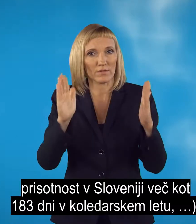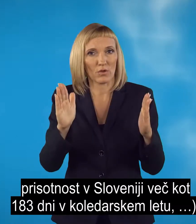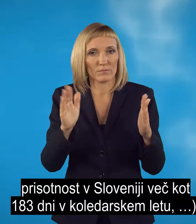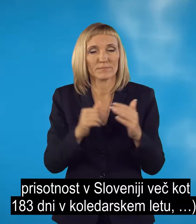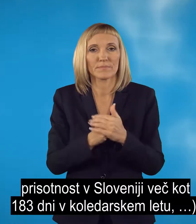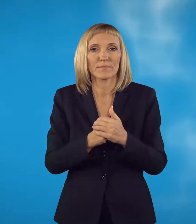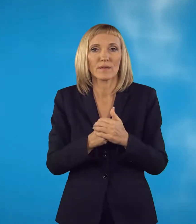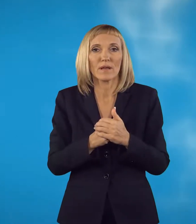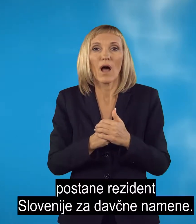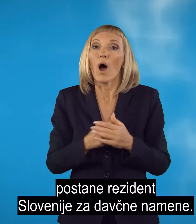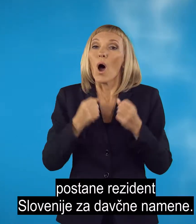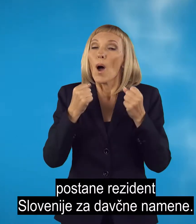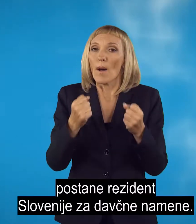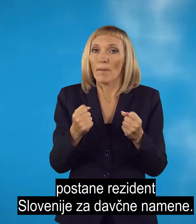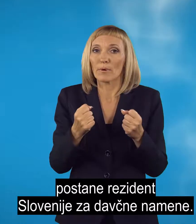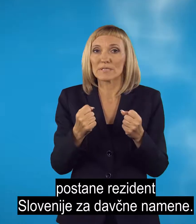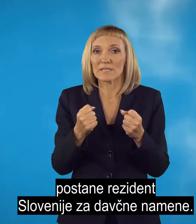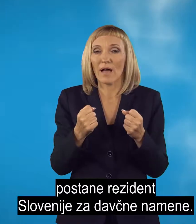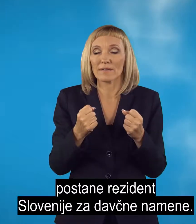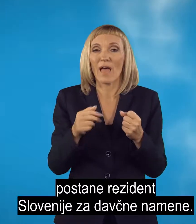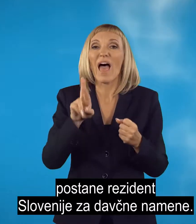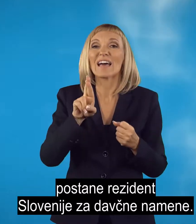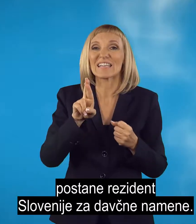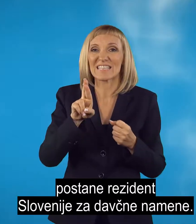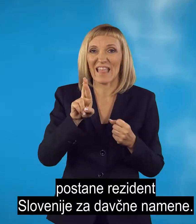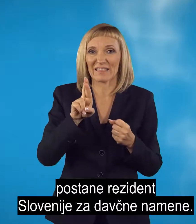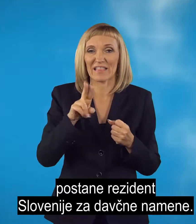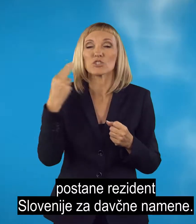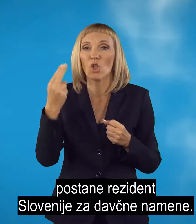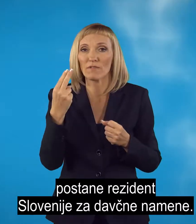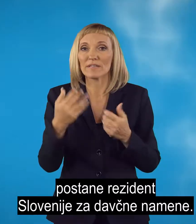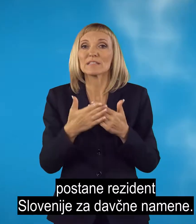letu, postane rezident Slovenije za davčne namene.